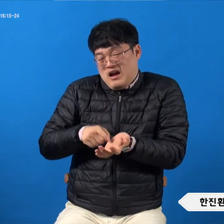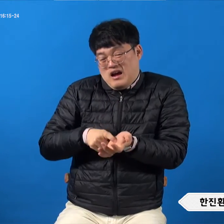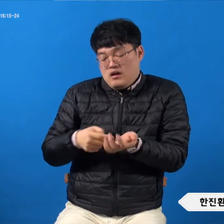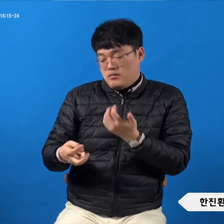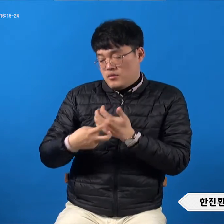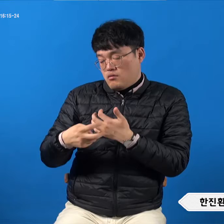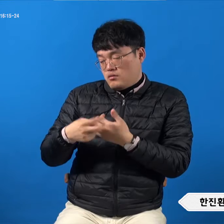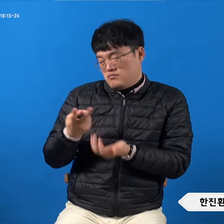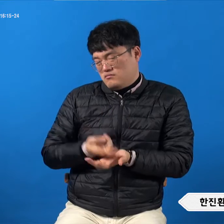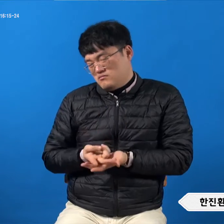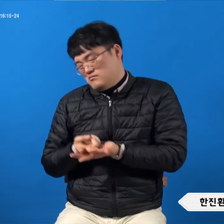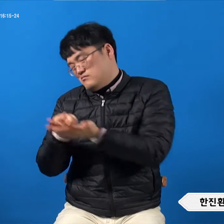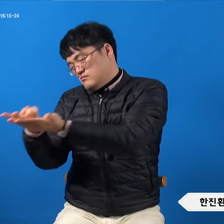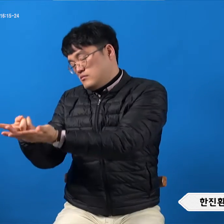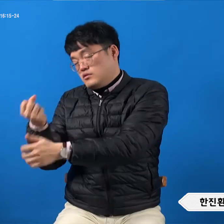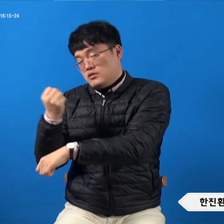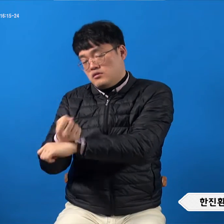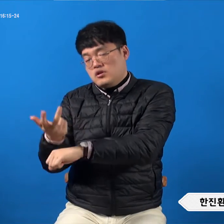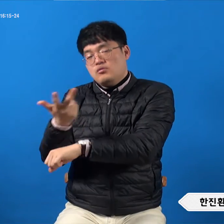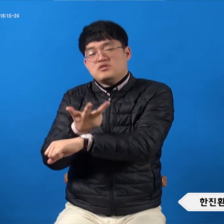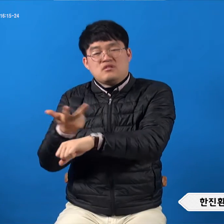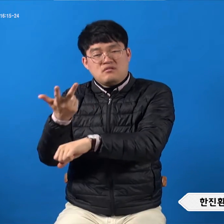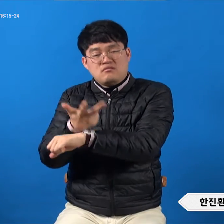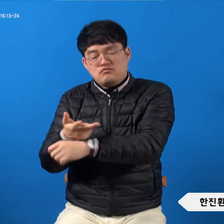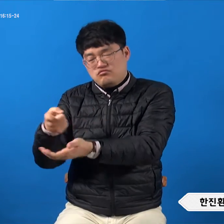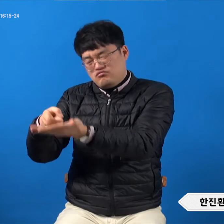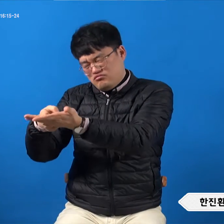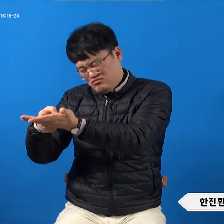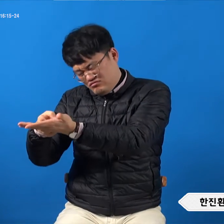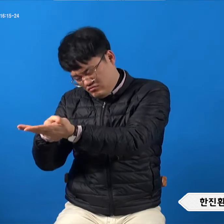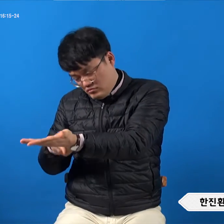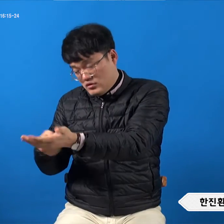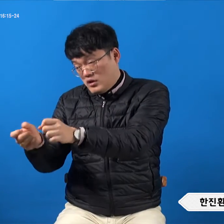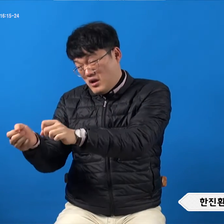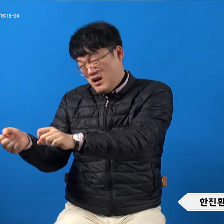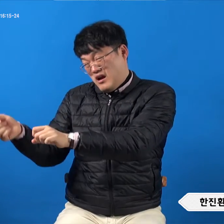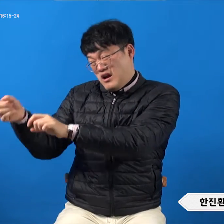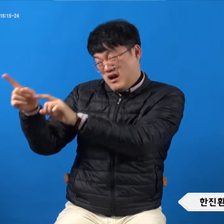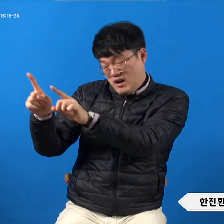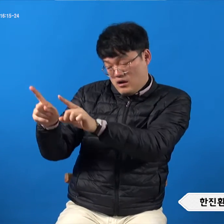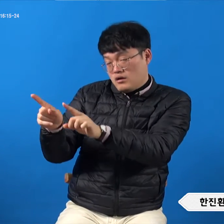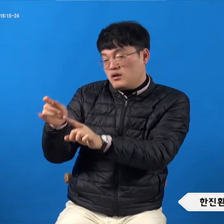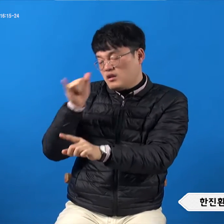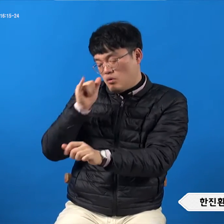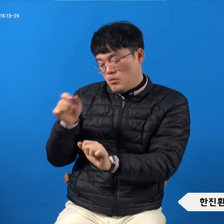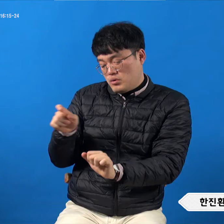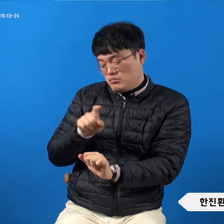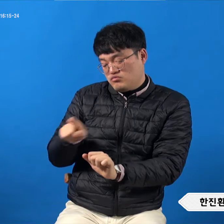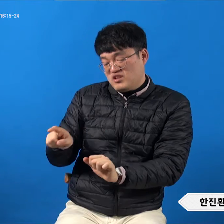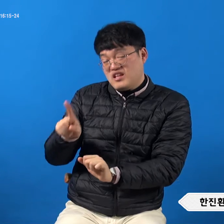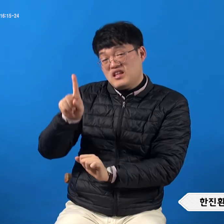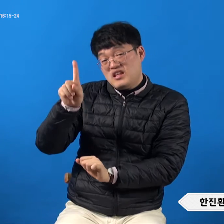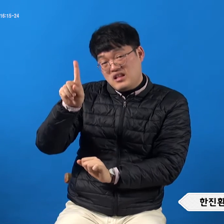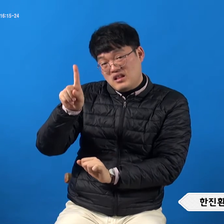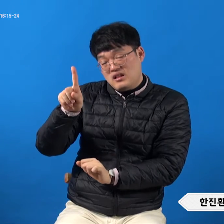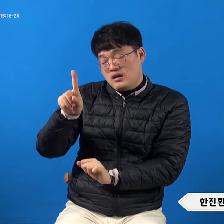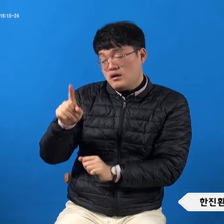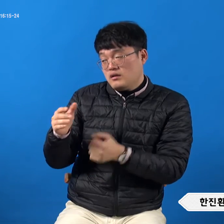장장 7시간 대수술에 들어갔습니다. 소생할 확률은 50분의 1밖에 되지